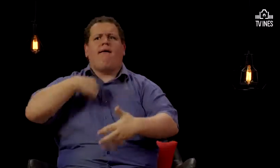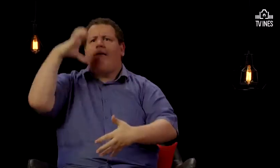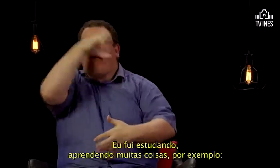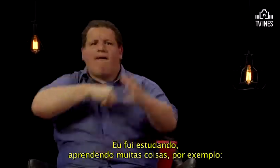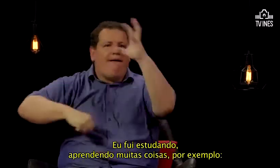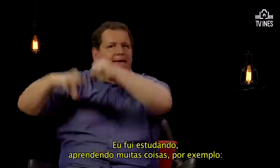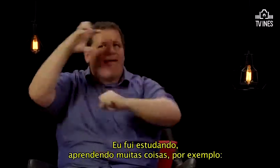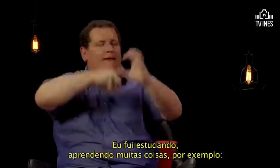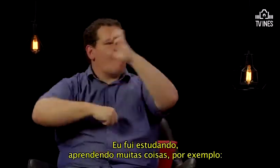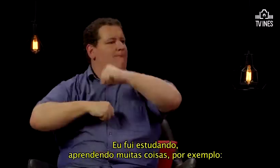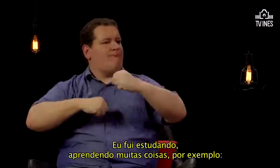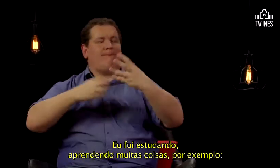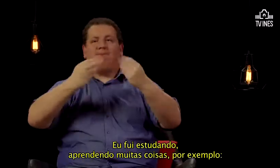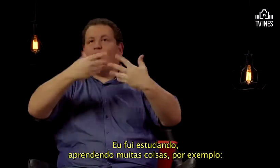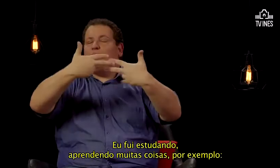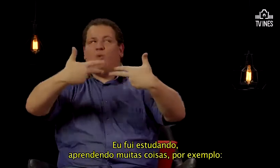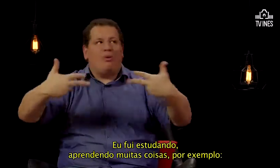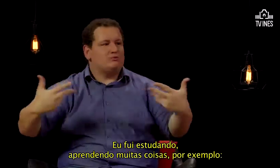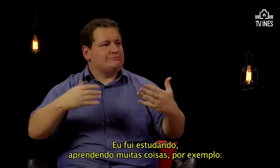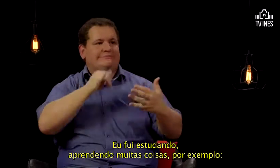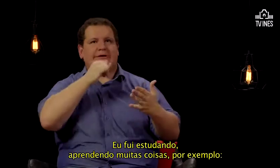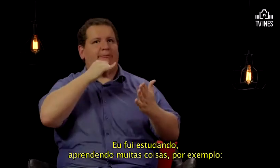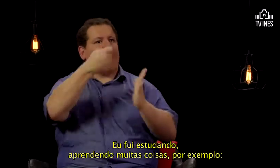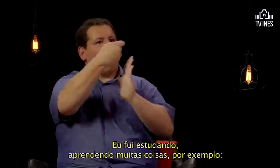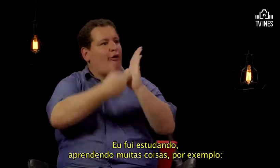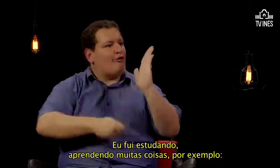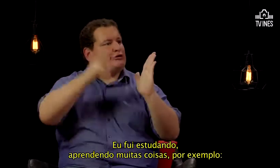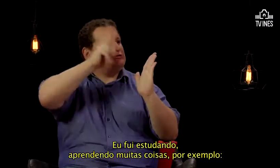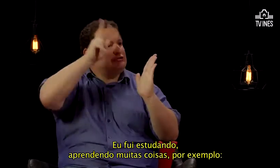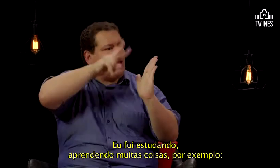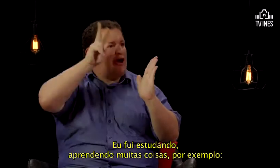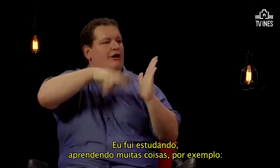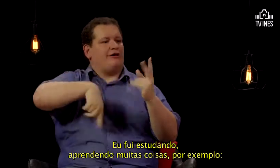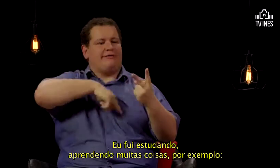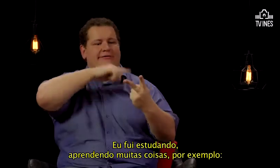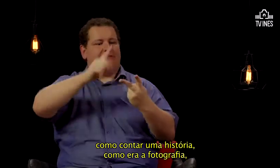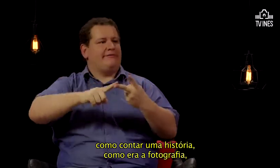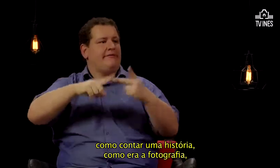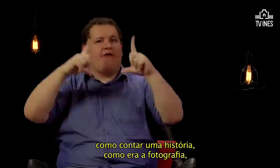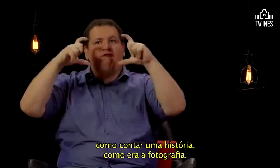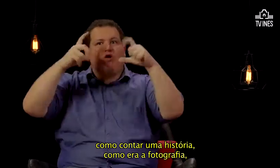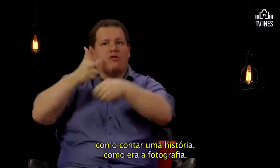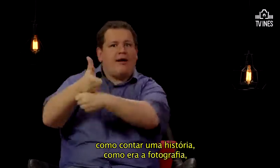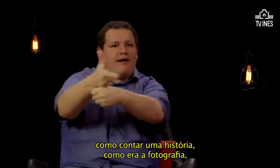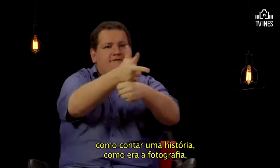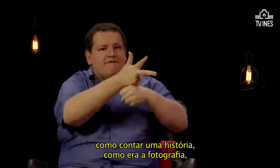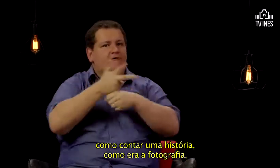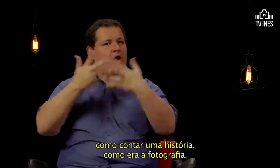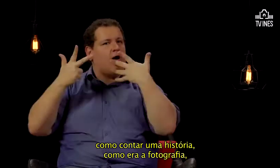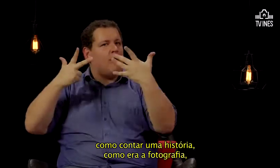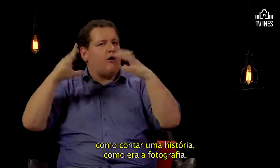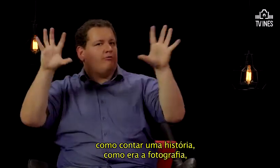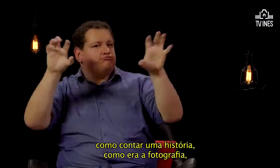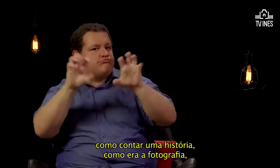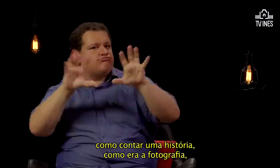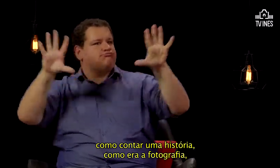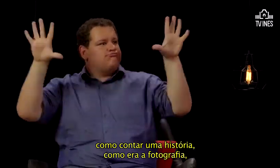E eu fui estudando, aprendendo muitas coisas. Por exemplo, como contar uma história, como era a fotografia.